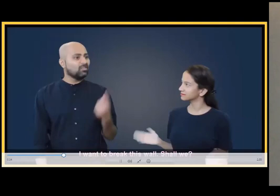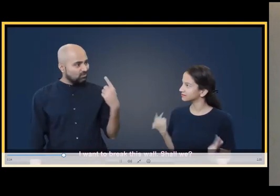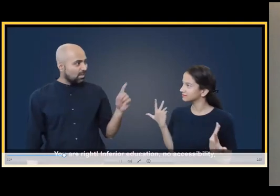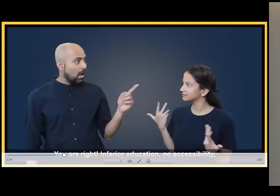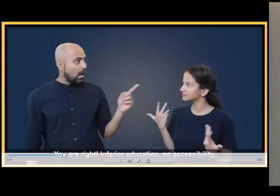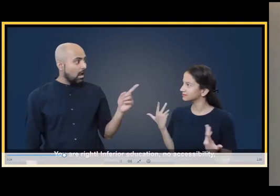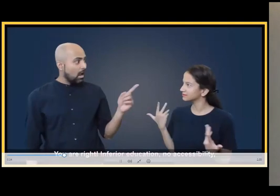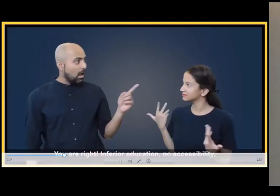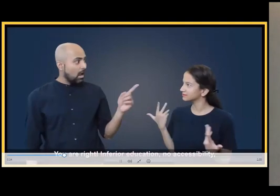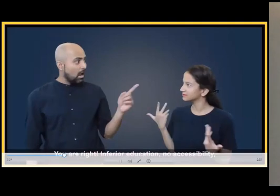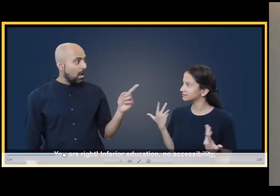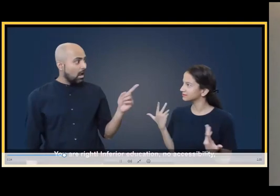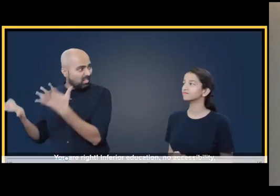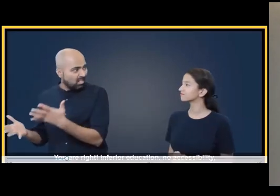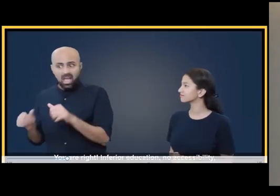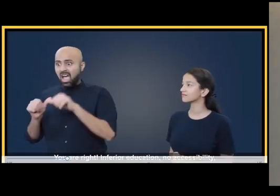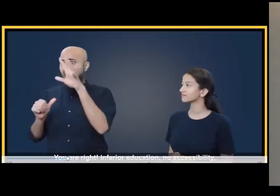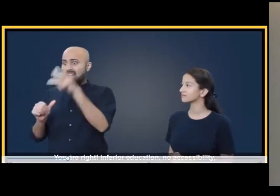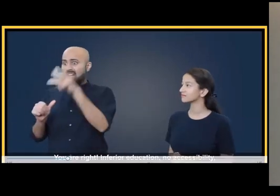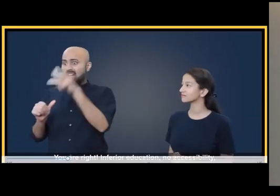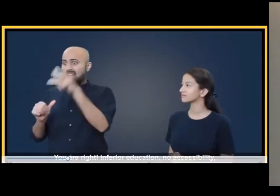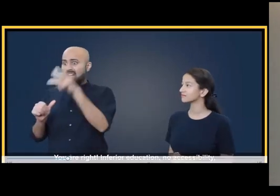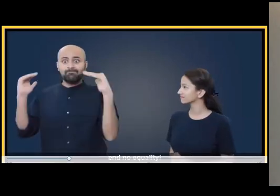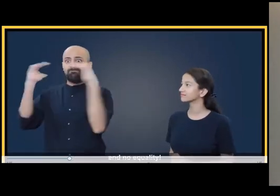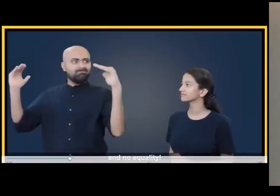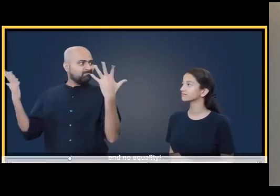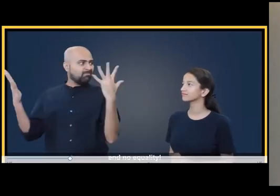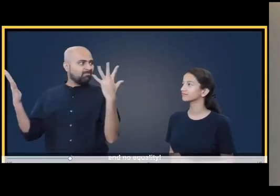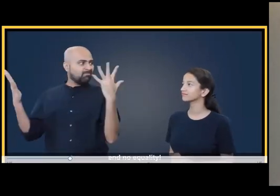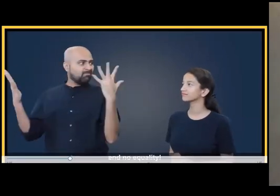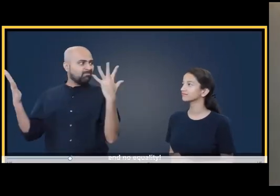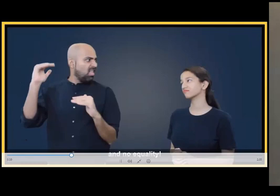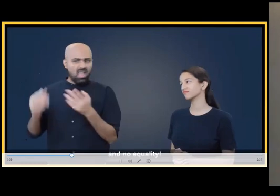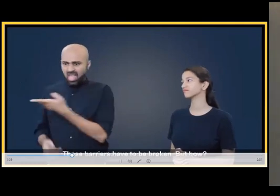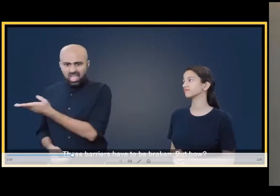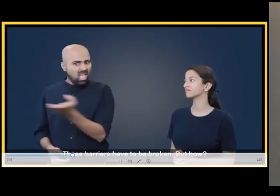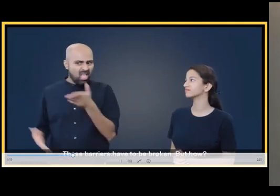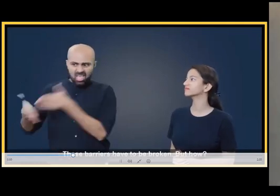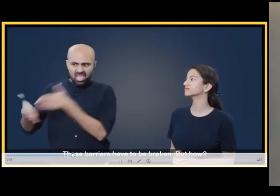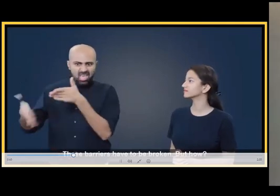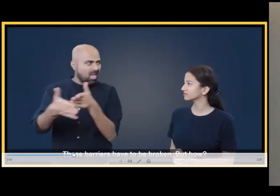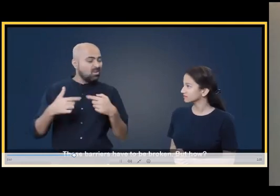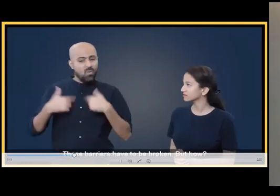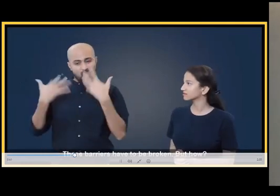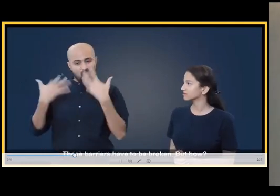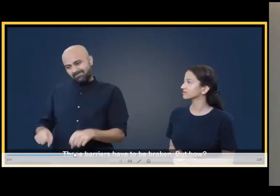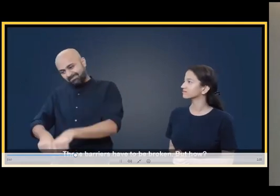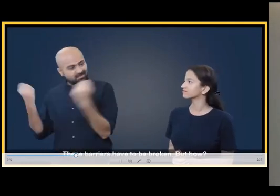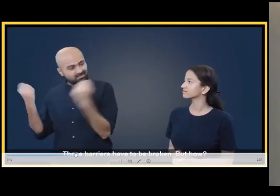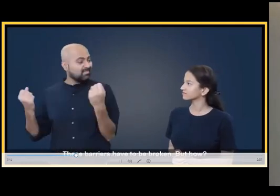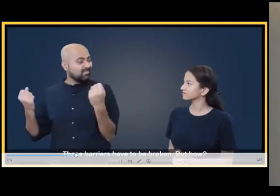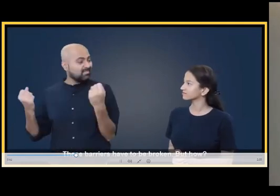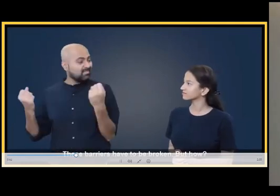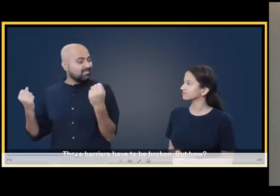हूँ, क्या हम ऐसा करें? तुम सही हो, अवर शिक्षा, कोई पहुंच और कोई समानता, इन अवरोधों को तोड़ना होगा, पर कैसे?